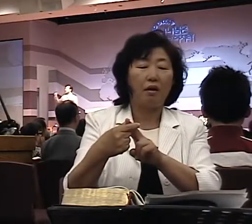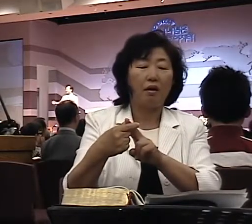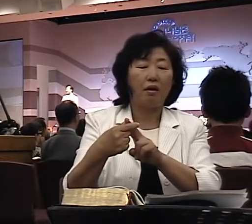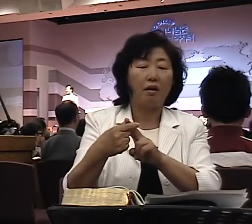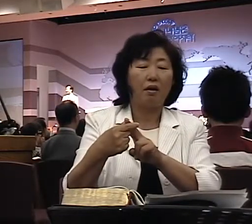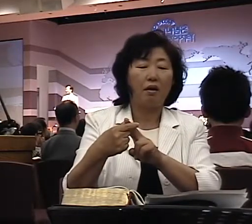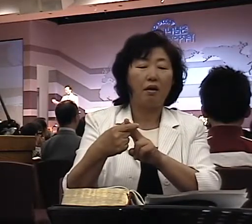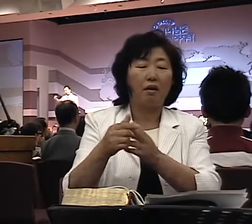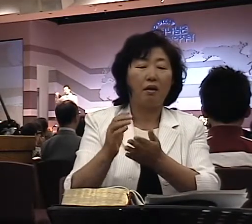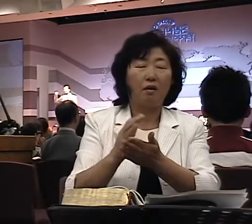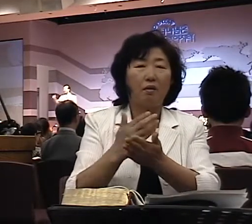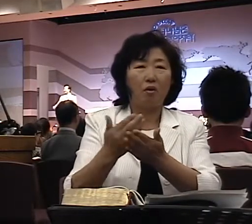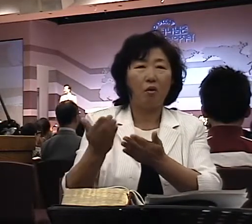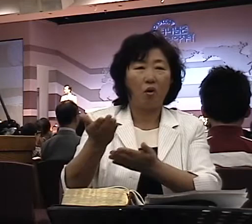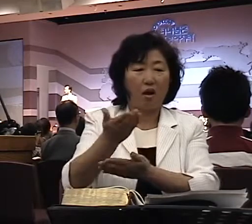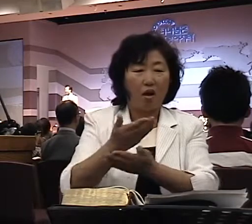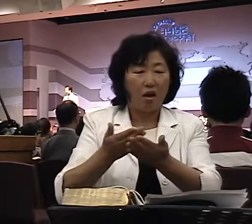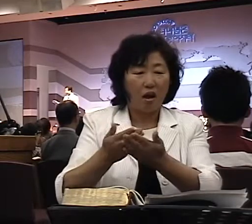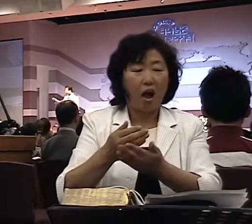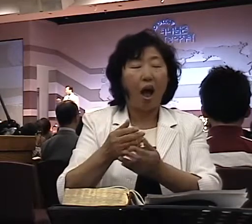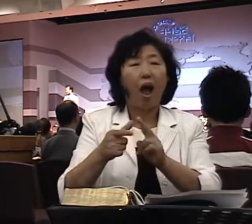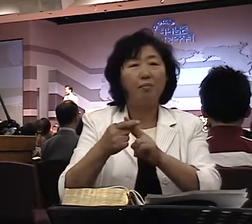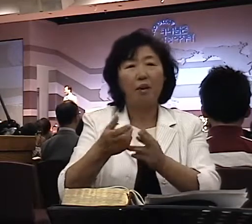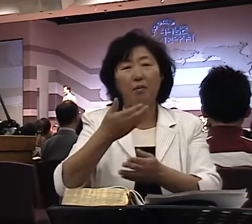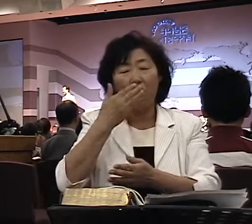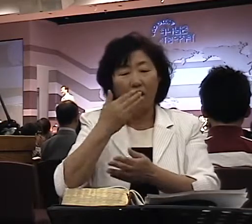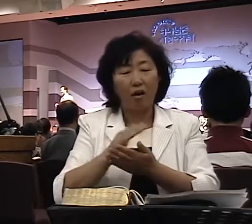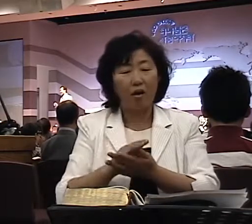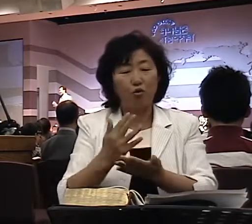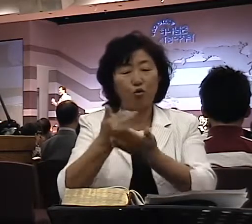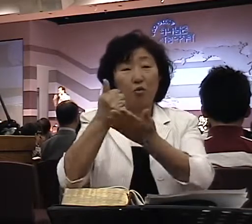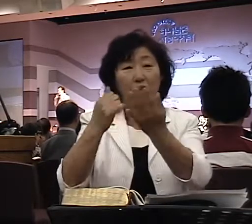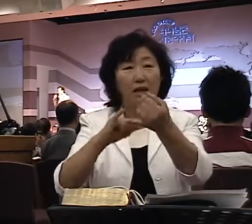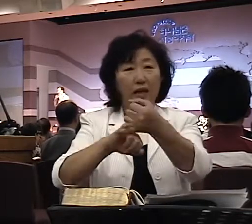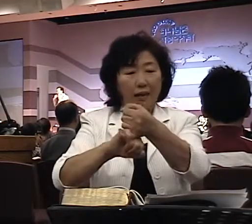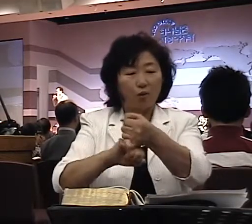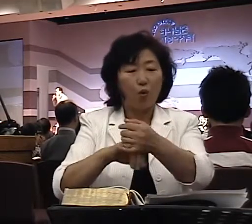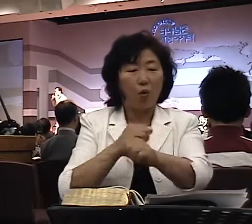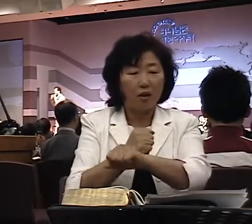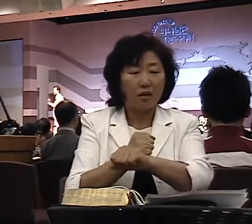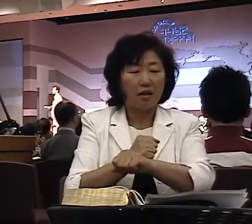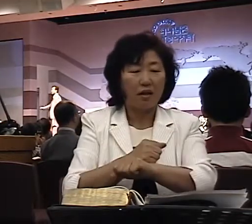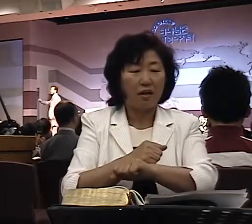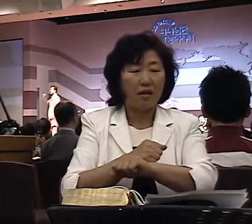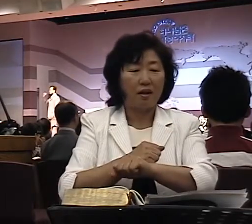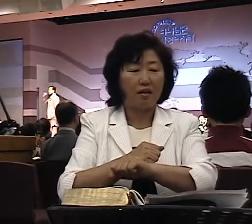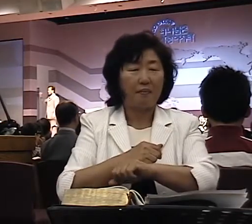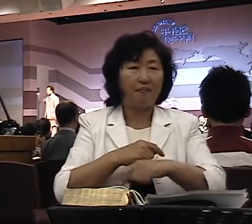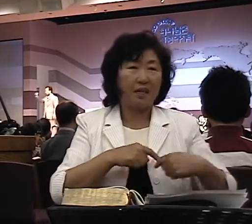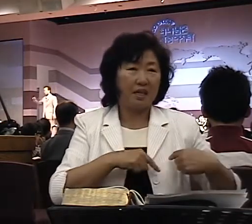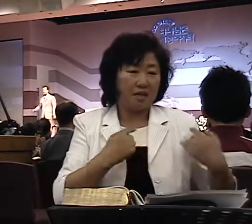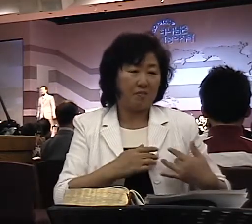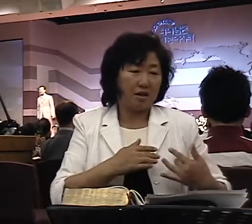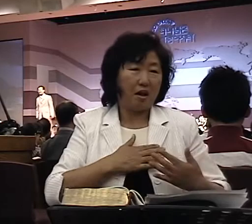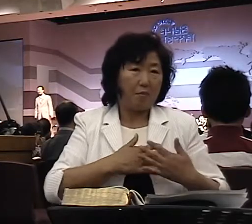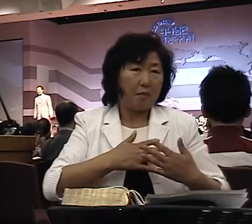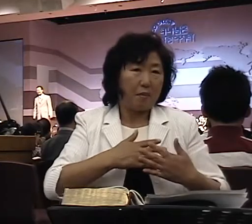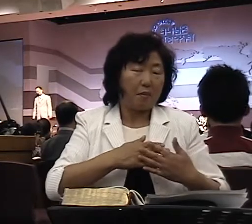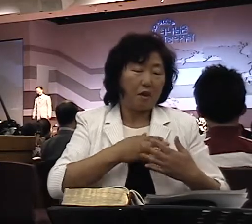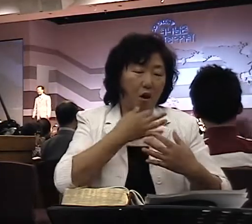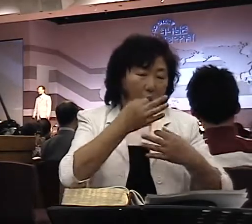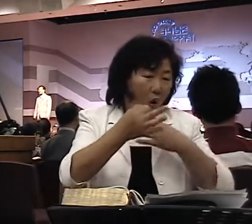함께 밥을 나누리라. 너와 함께 먹으리라. 주님이 약속을 하셨는데 그 심장의 맥박 소리를 듣는 순간 예수님의 너크